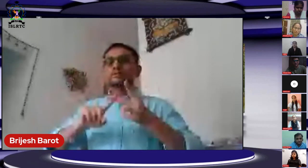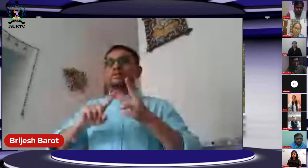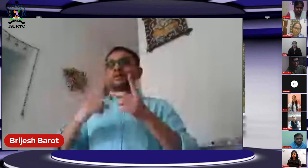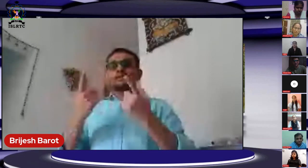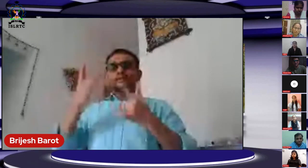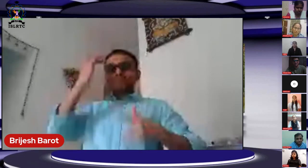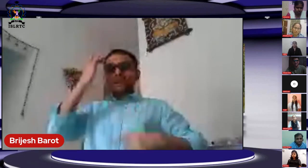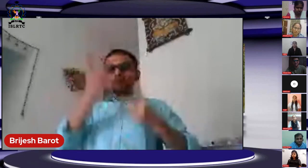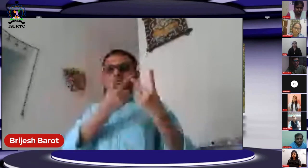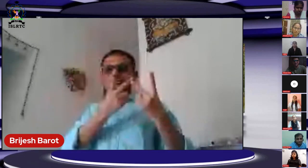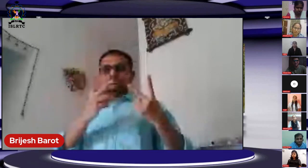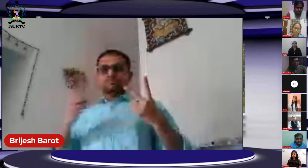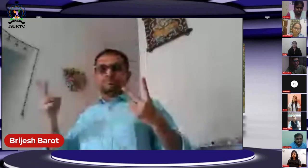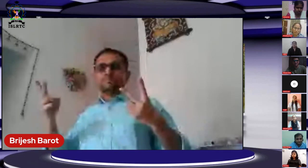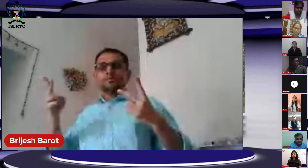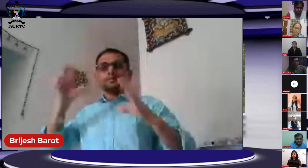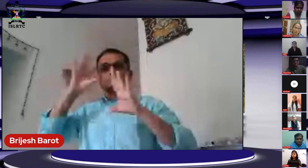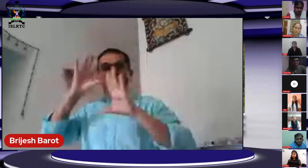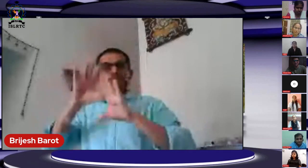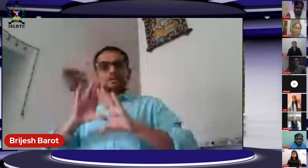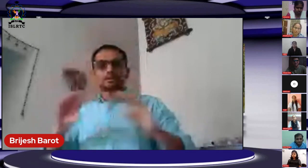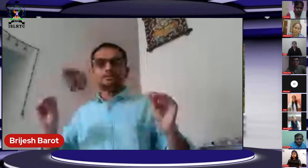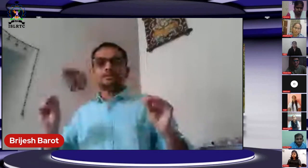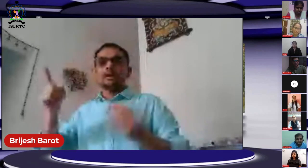धीरे बढ़ती जा रही है कि हम अपने स्ट्रेस को कम कर